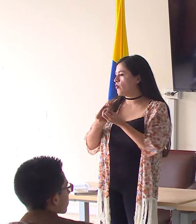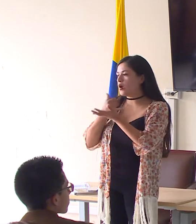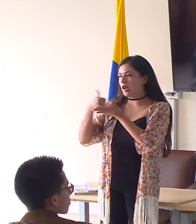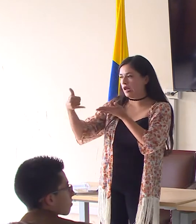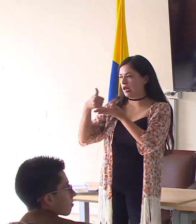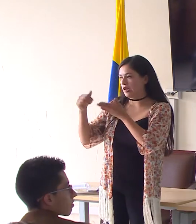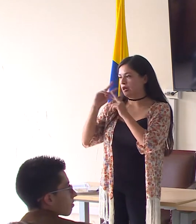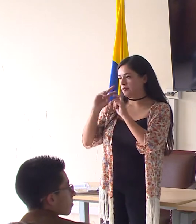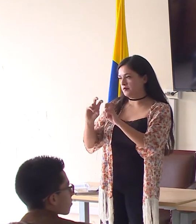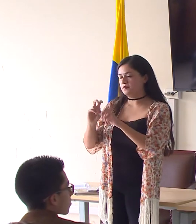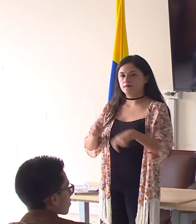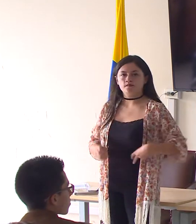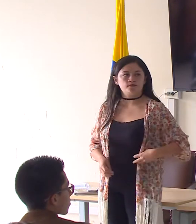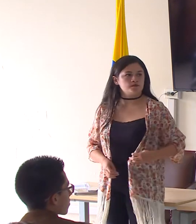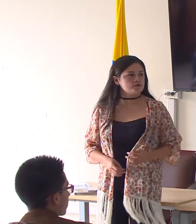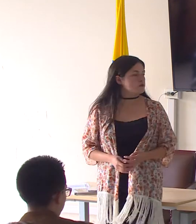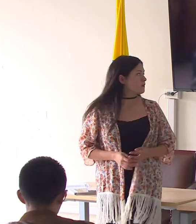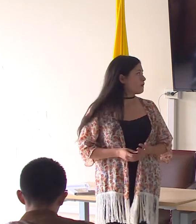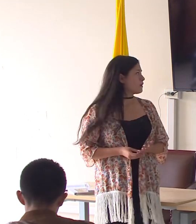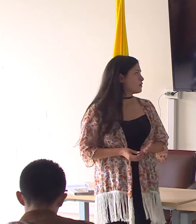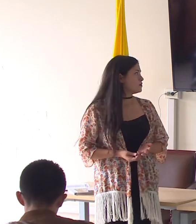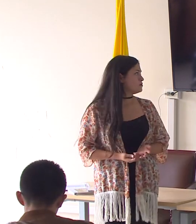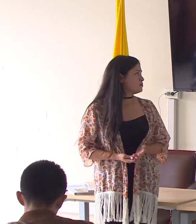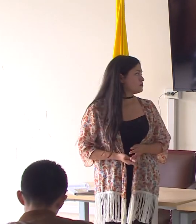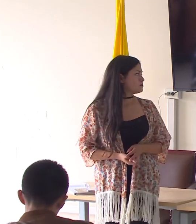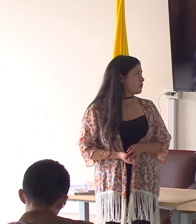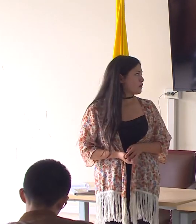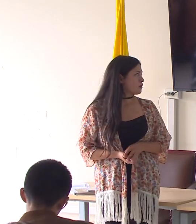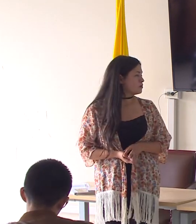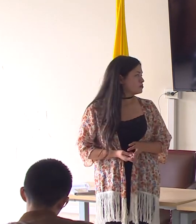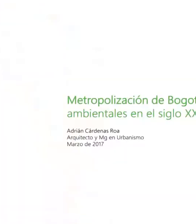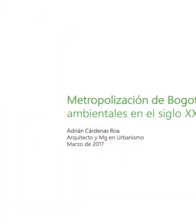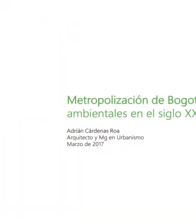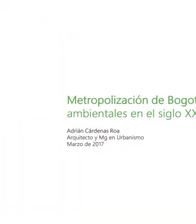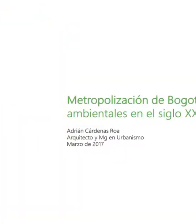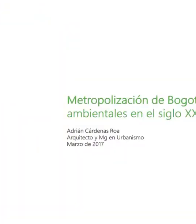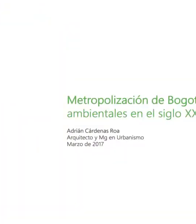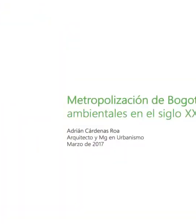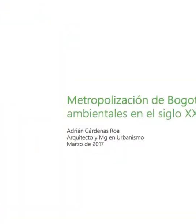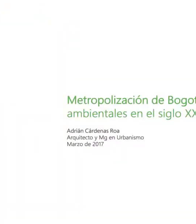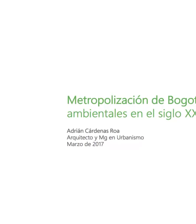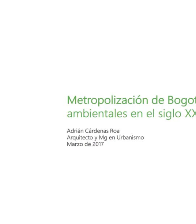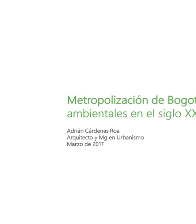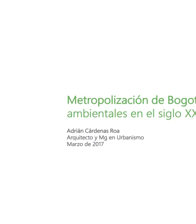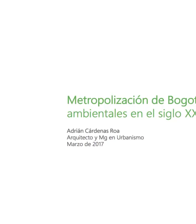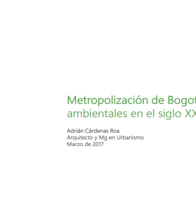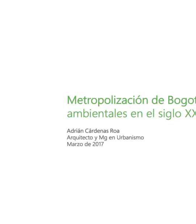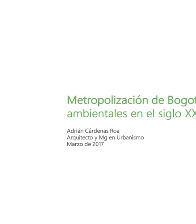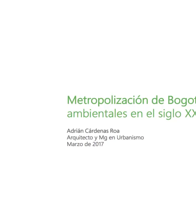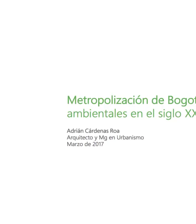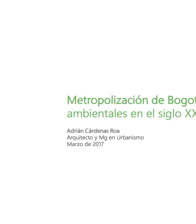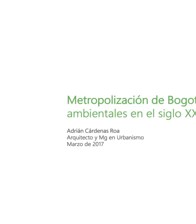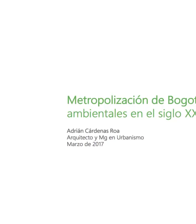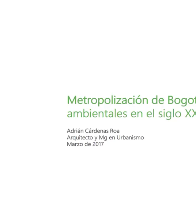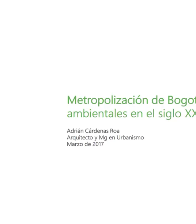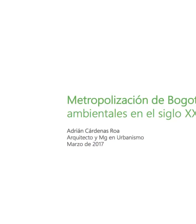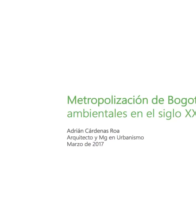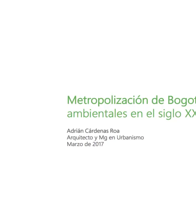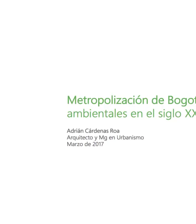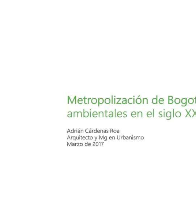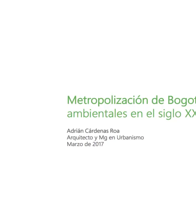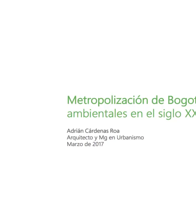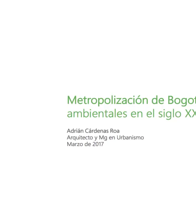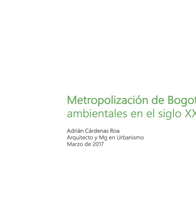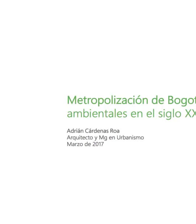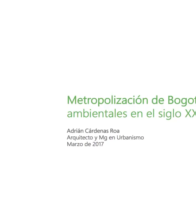el día de hoy pues les voy a presentar la siguiente ponencia metropolización de bogotá retos y conflictos ambientales en el